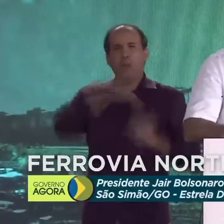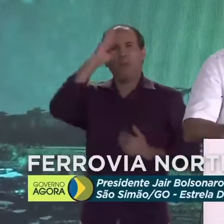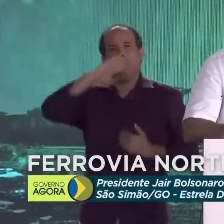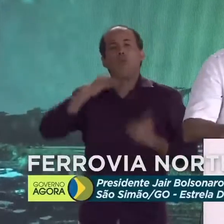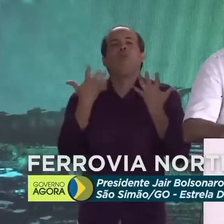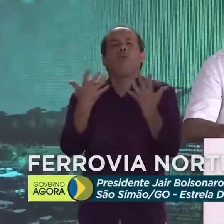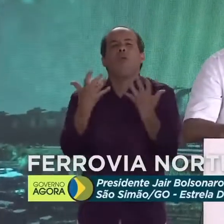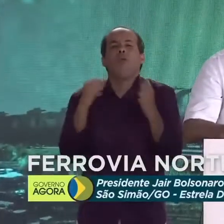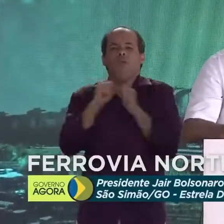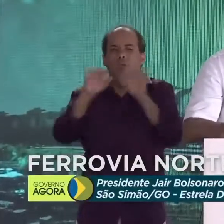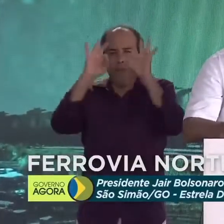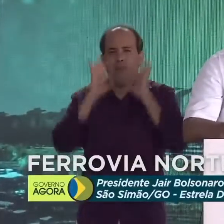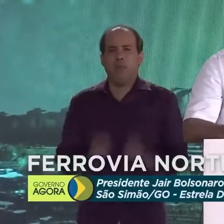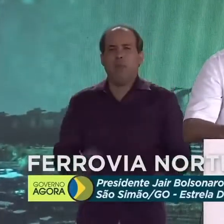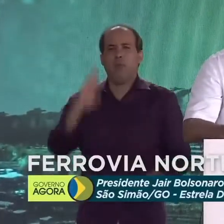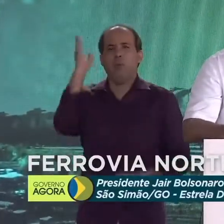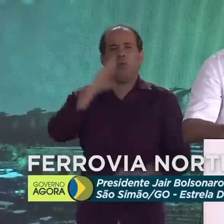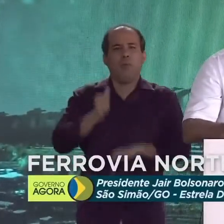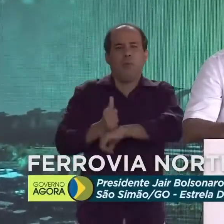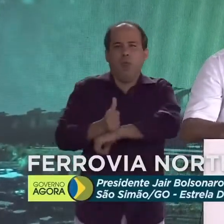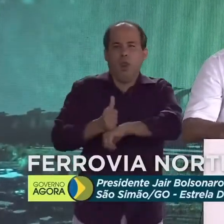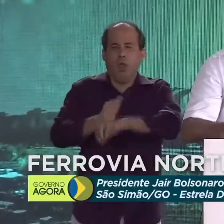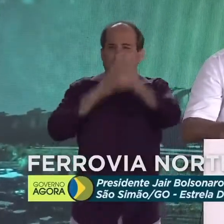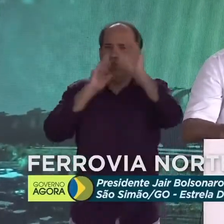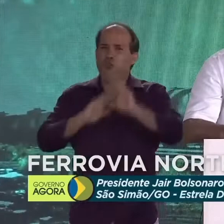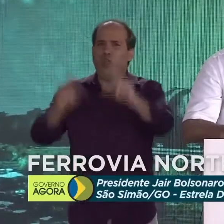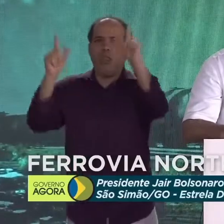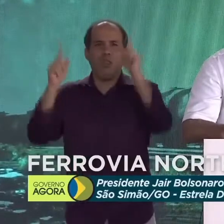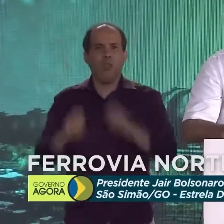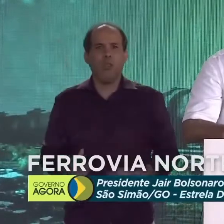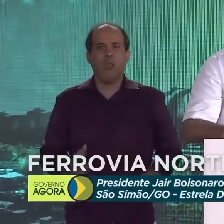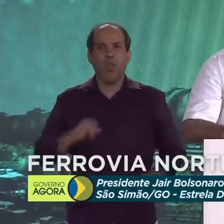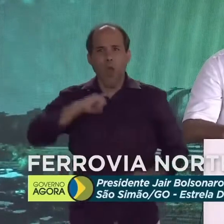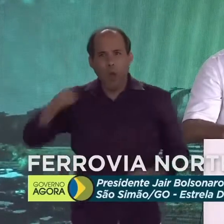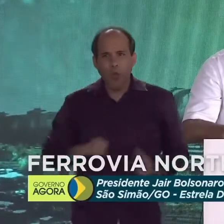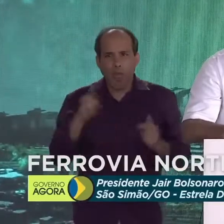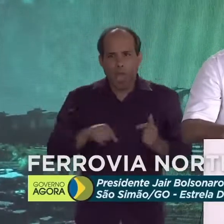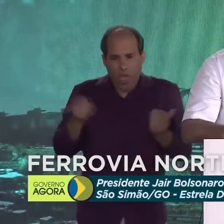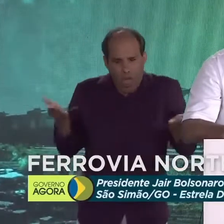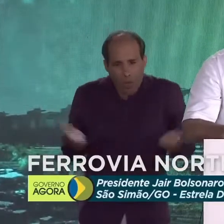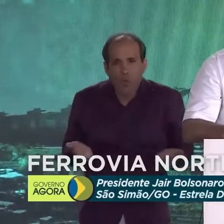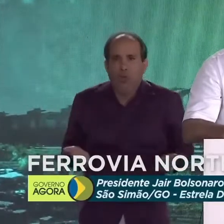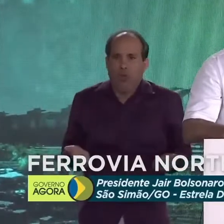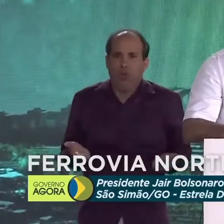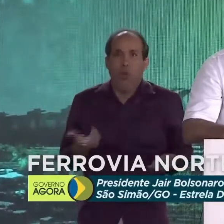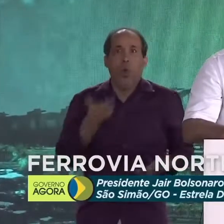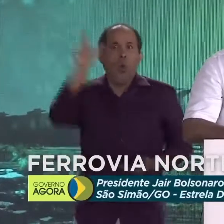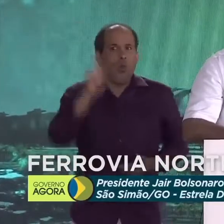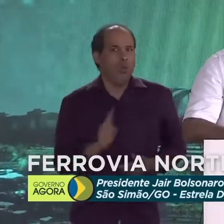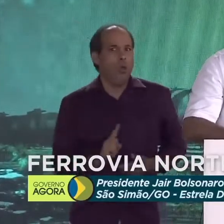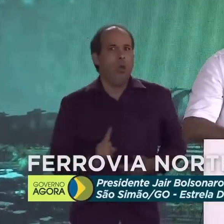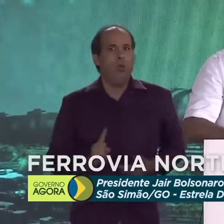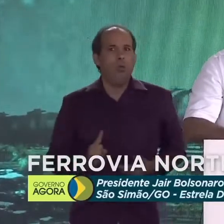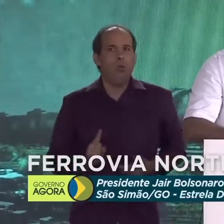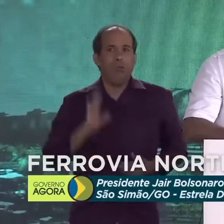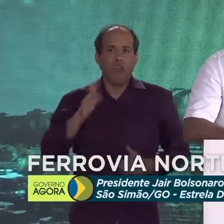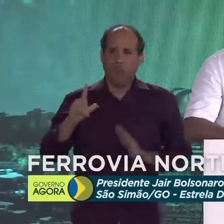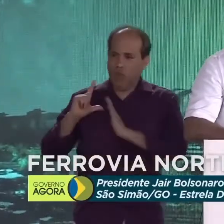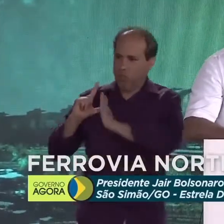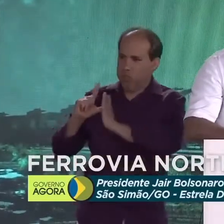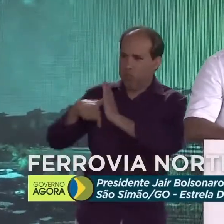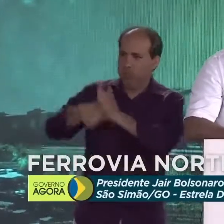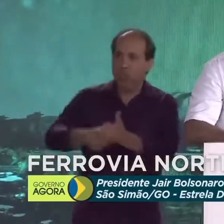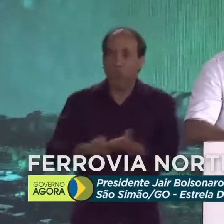fazer realmente um Brasil diferente. Não teremos outra oportunidade. Já estamos atrasados.